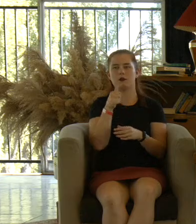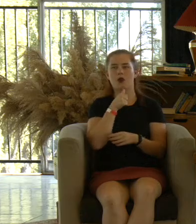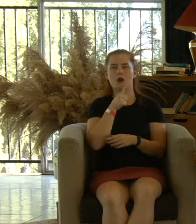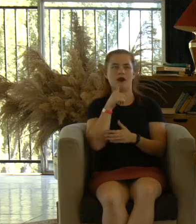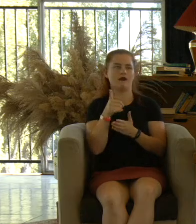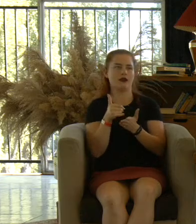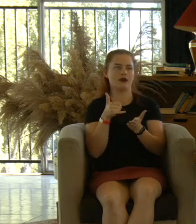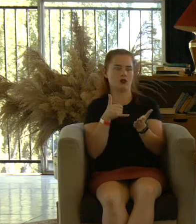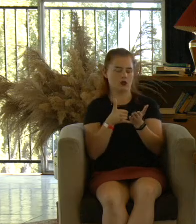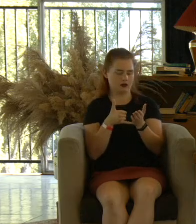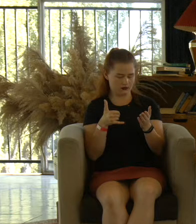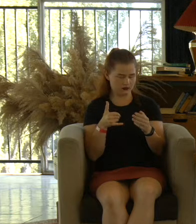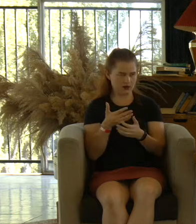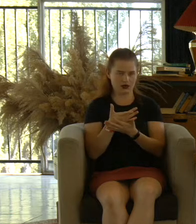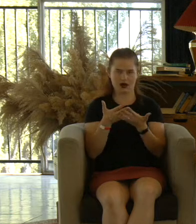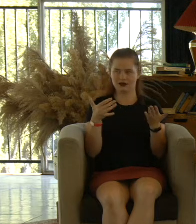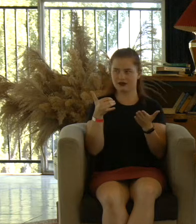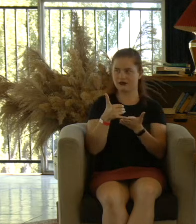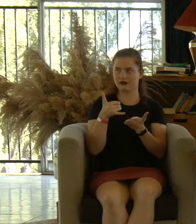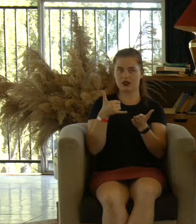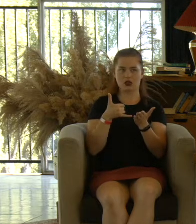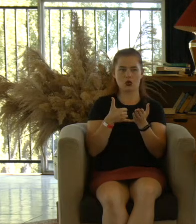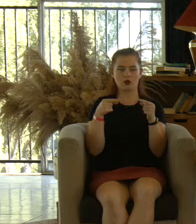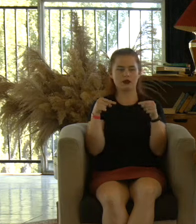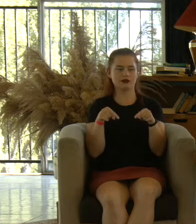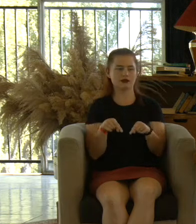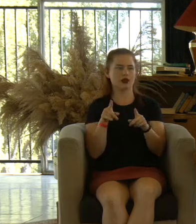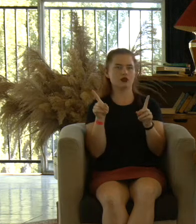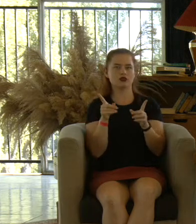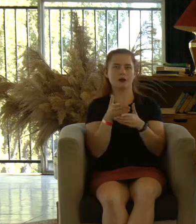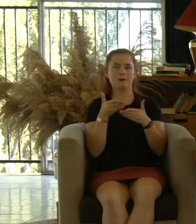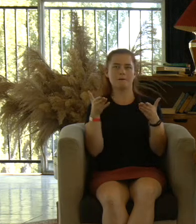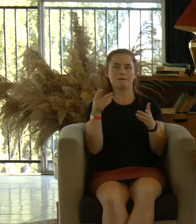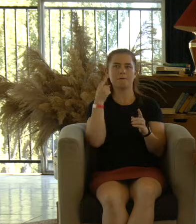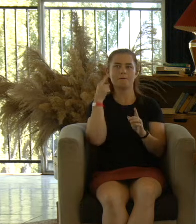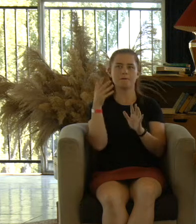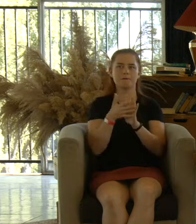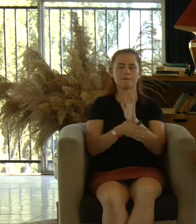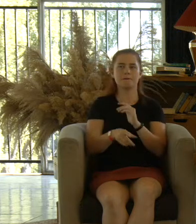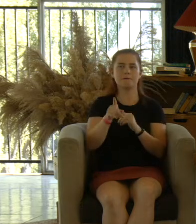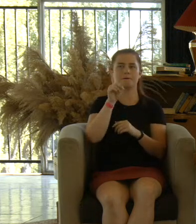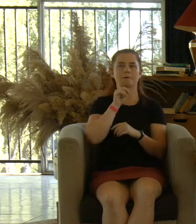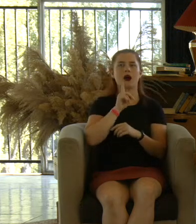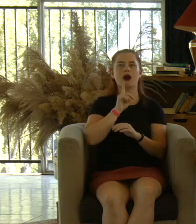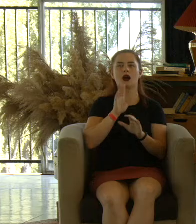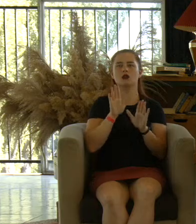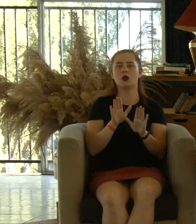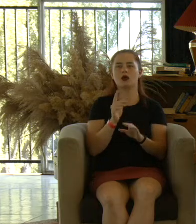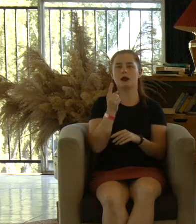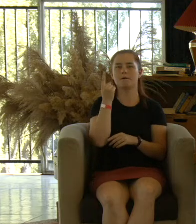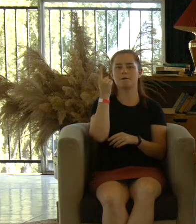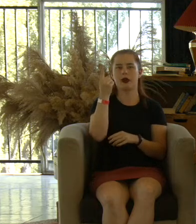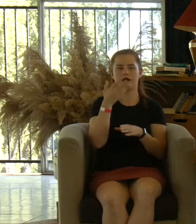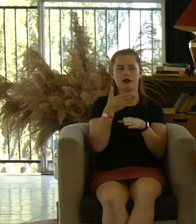угощаться разным вином. Здесь, чтобы мы понимали… А, пока будет только первая, да, позиция.